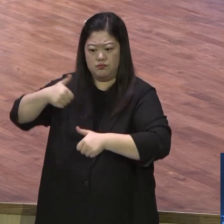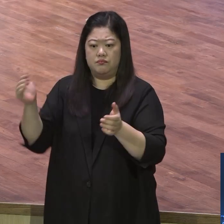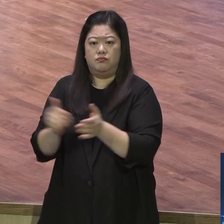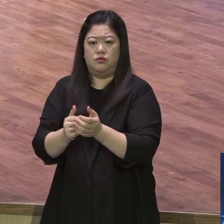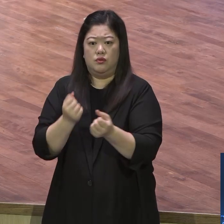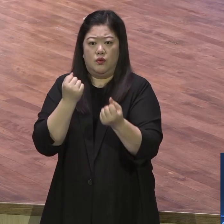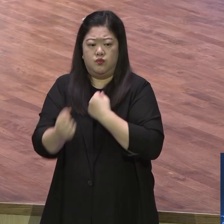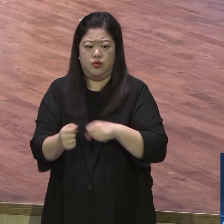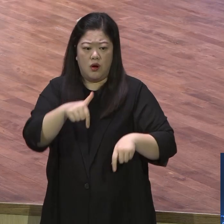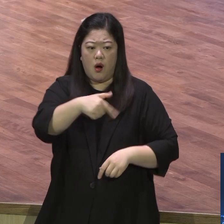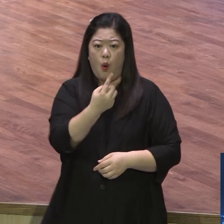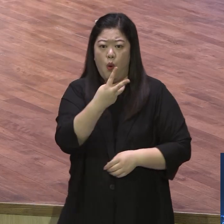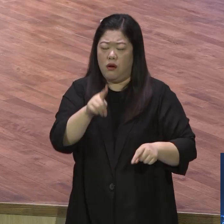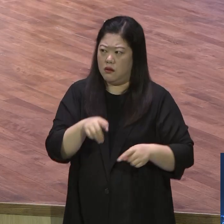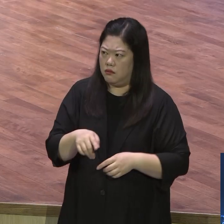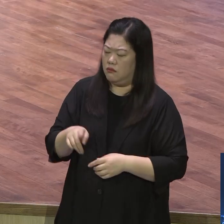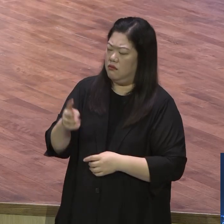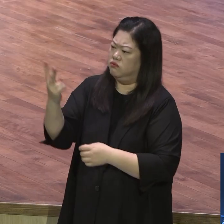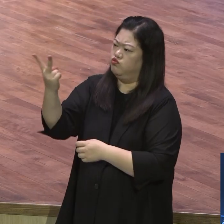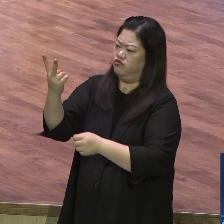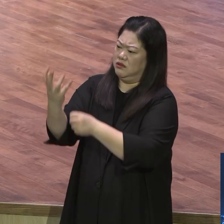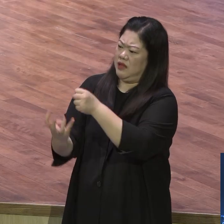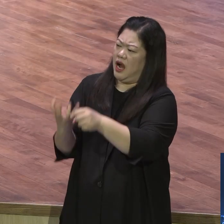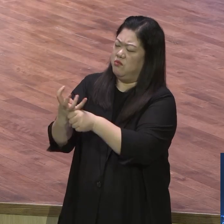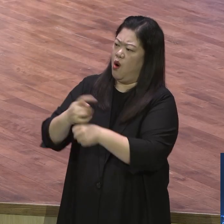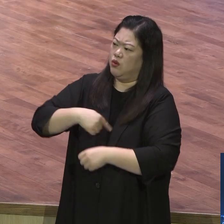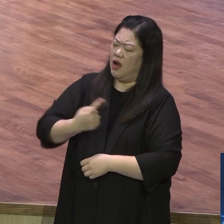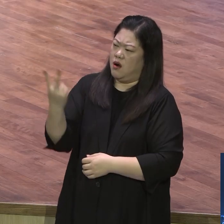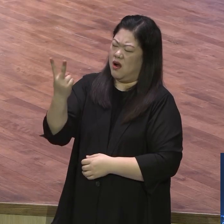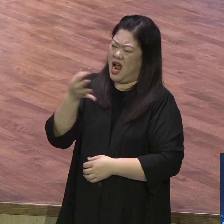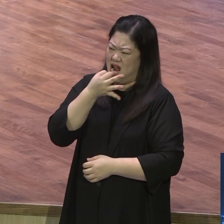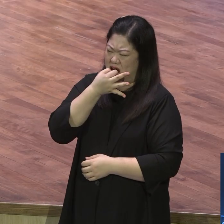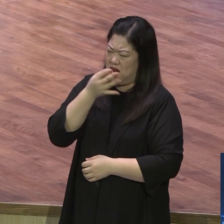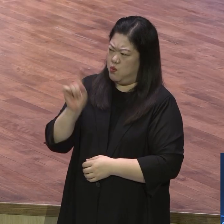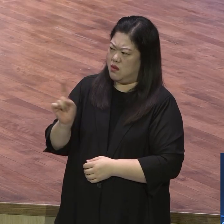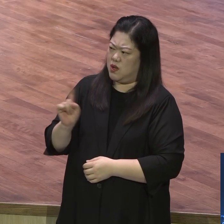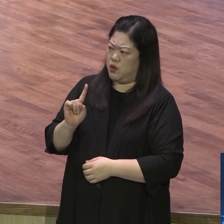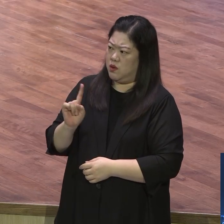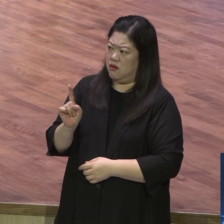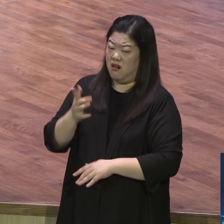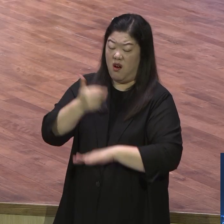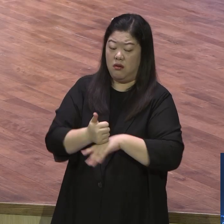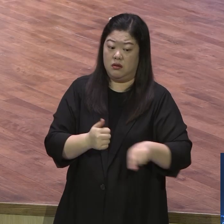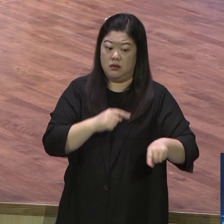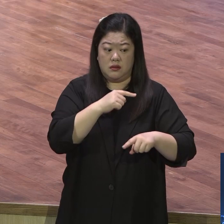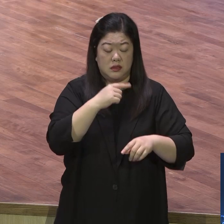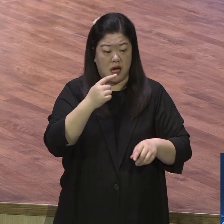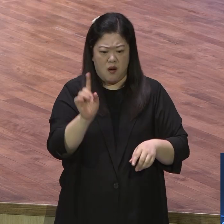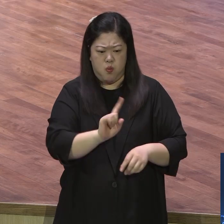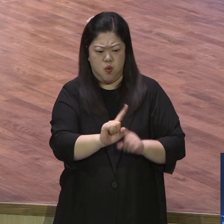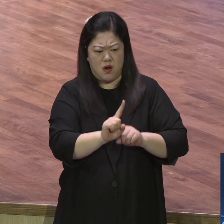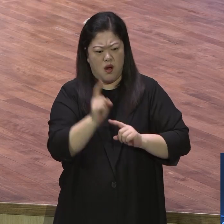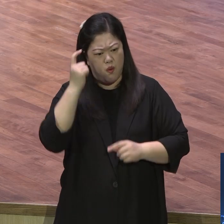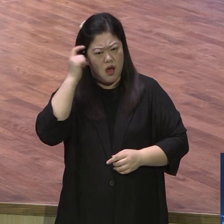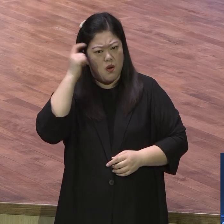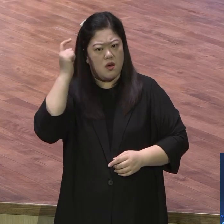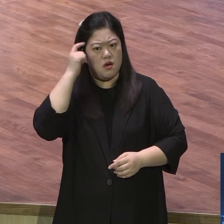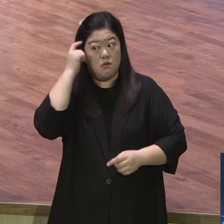보는 겁니다 그러니까 신앙이 안 자라는 거예요 오늘부터 여러분 왜? 라는